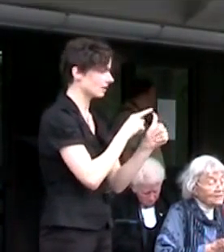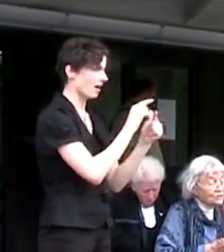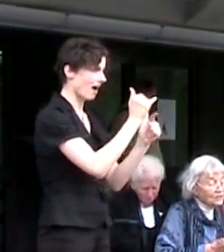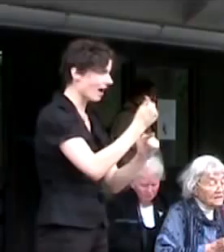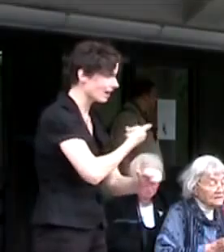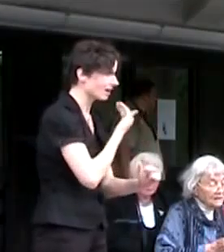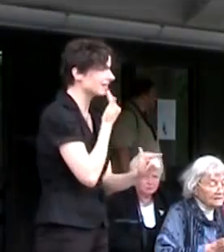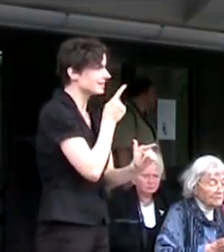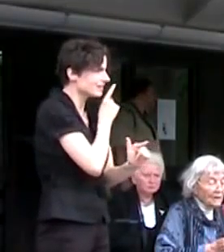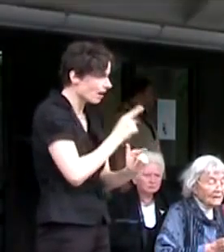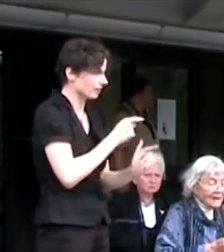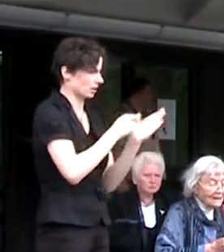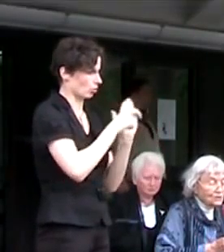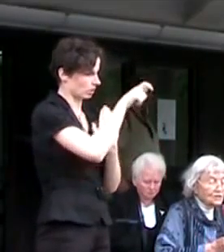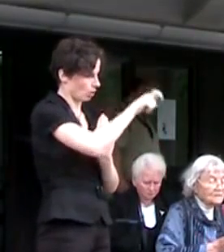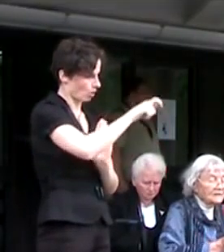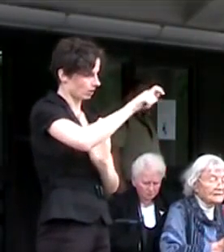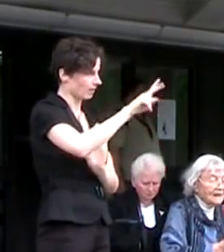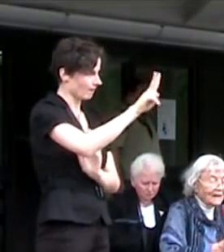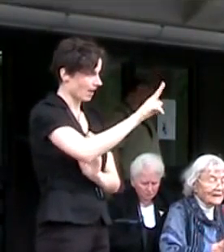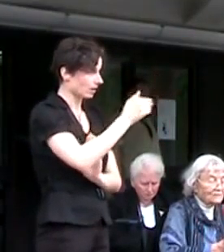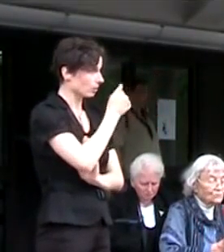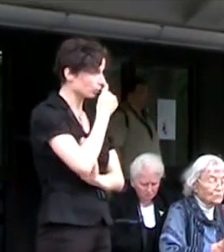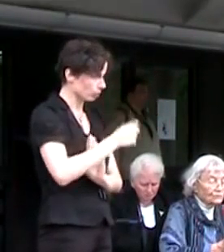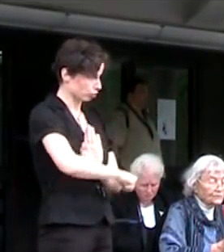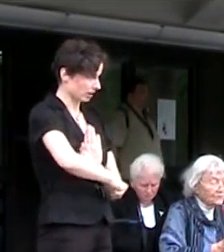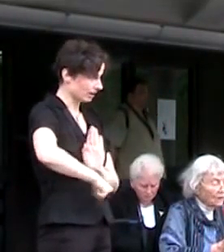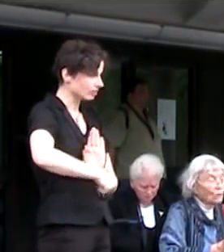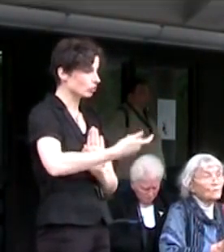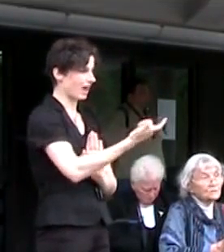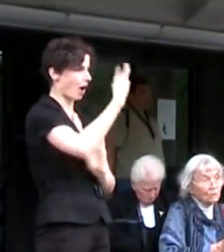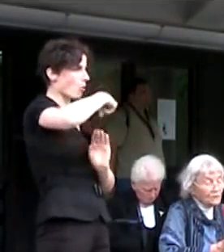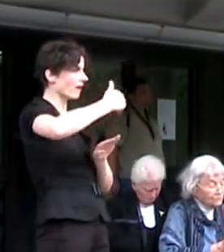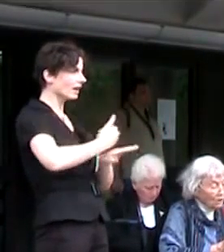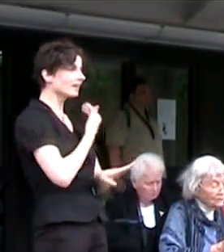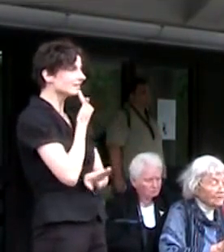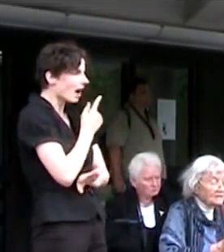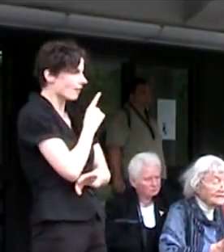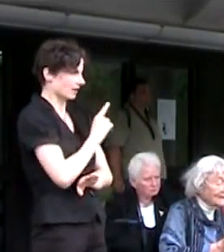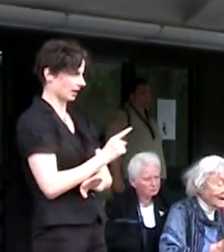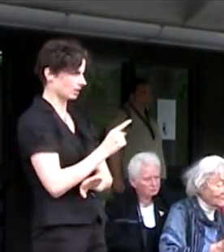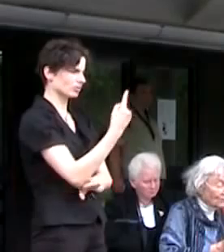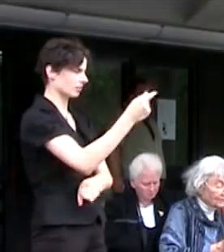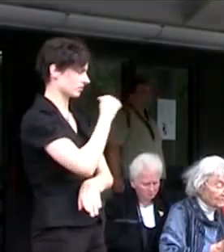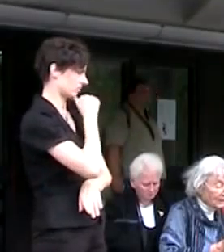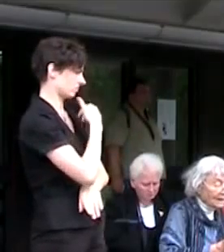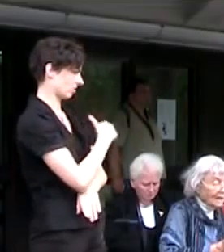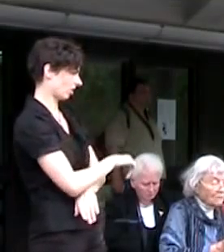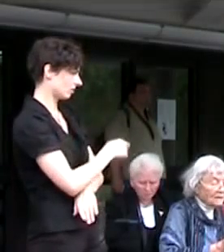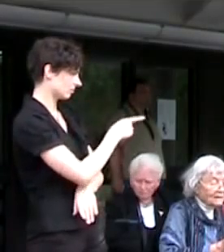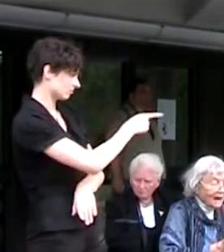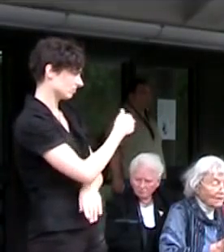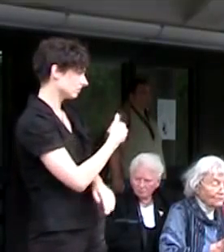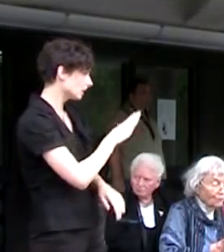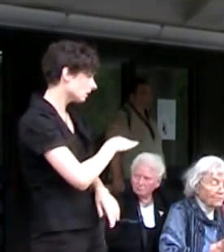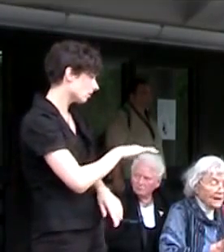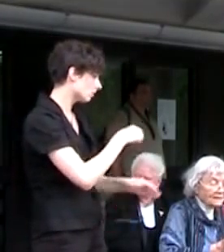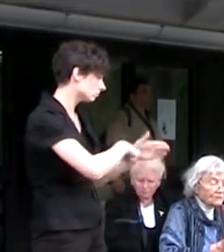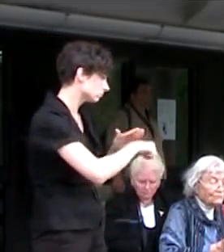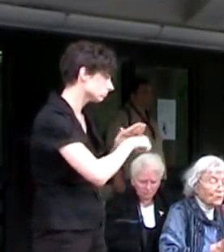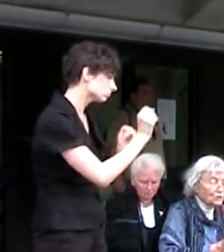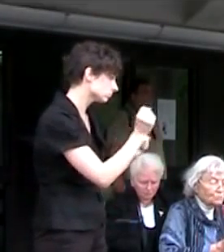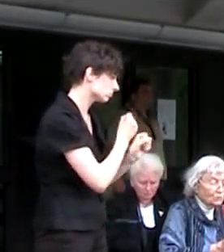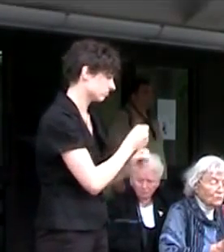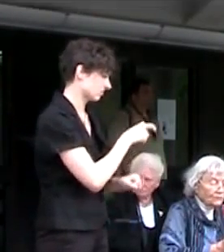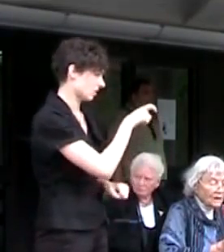weil Nicht-Stilisierte keine Stilisierten heiraten durften und es auch nicht wollten, weil sie Kinder haben wollten. Meinen lang